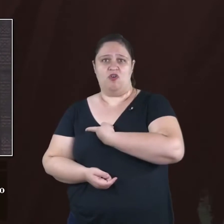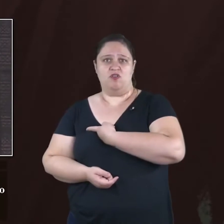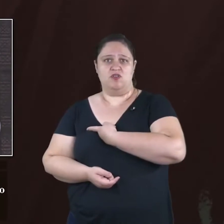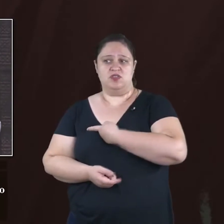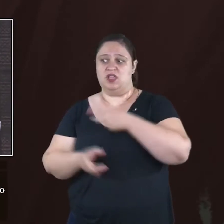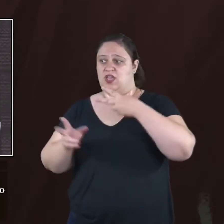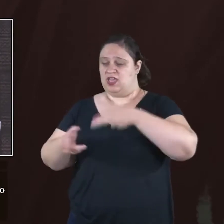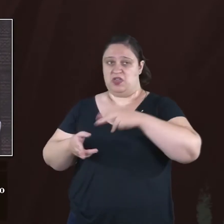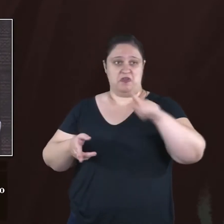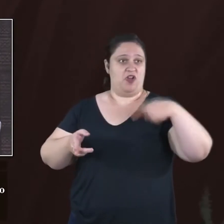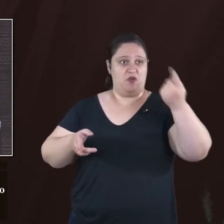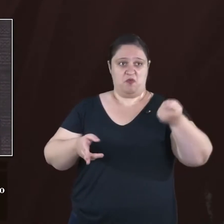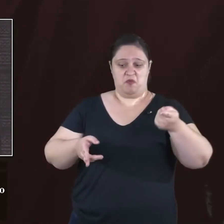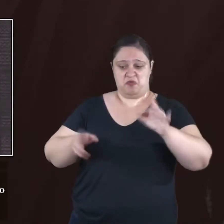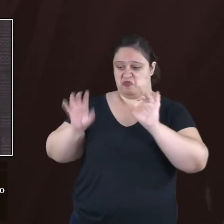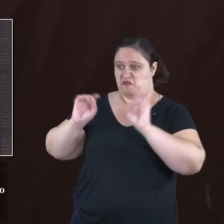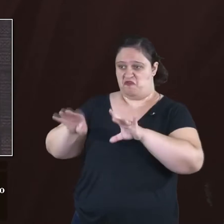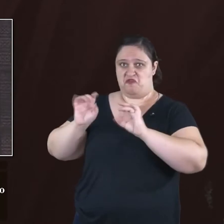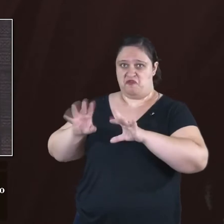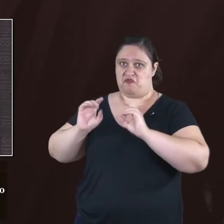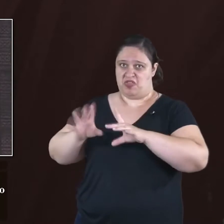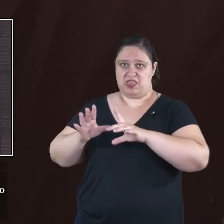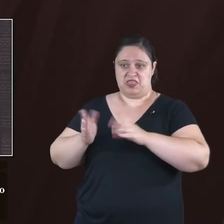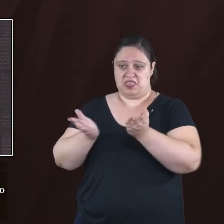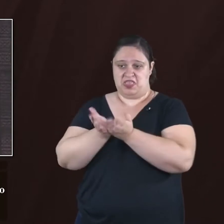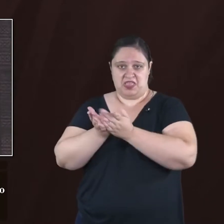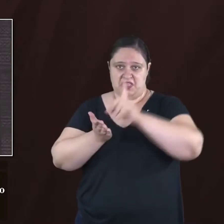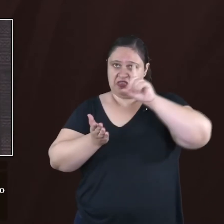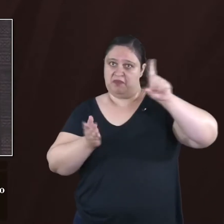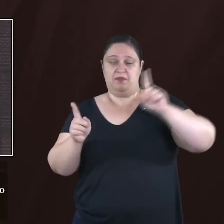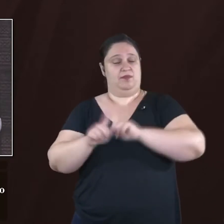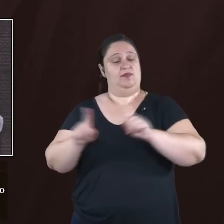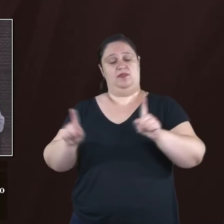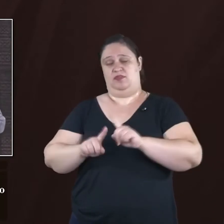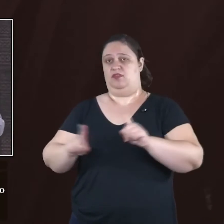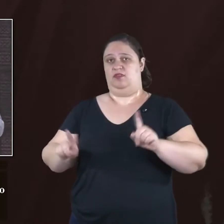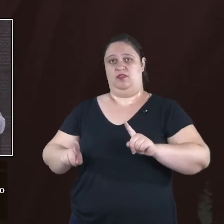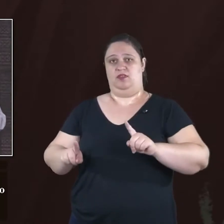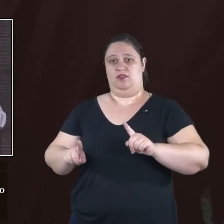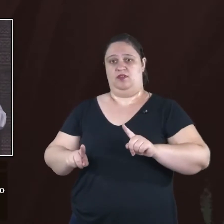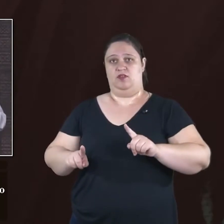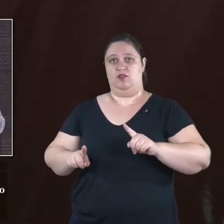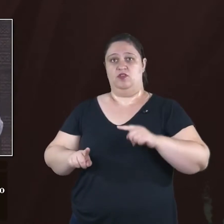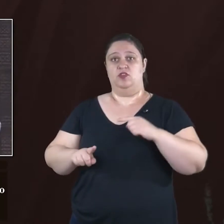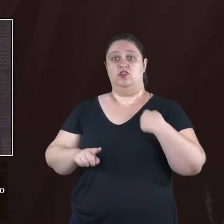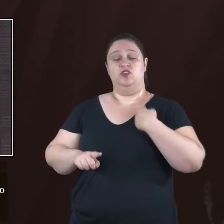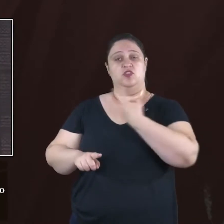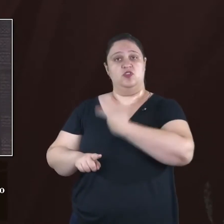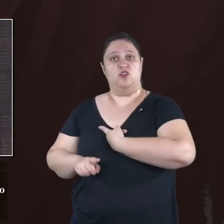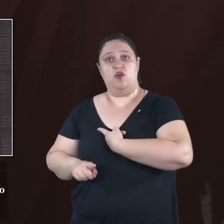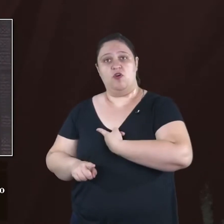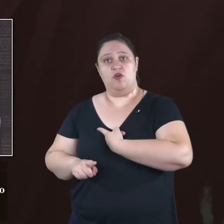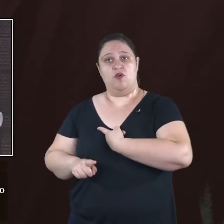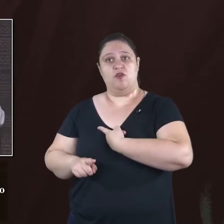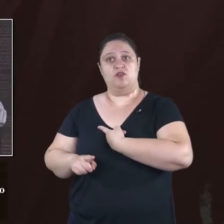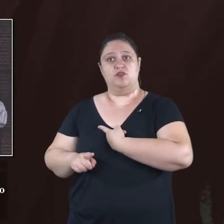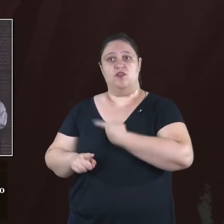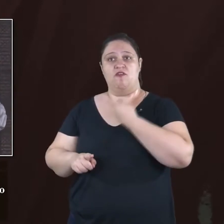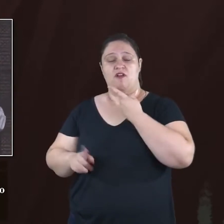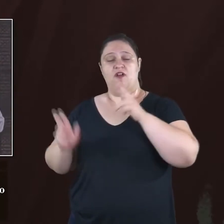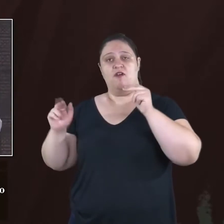mercadejando a palavra de Deus. Antes, em Cristo é que falamos na presença de Deus